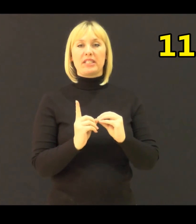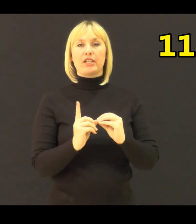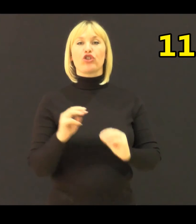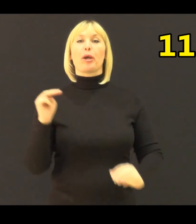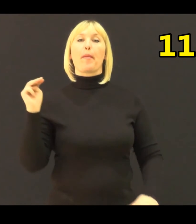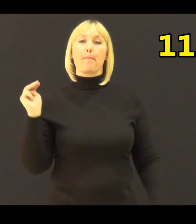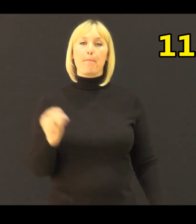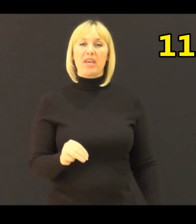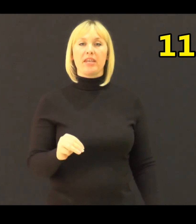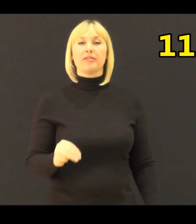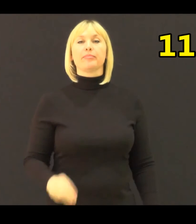Unsprezece mii.